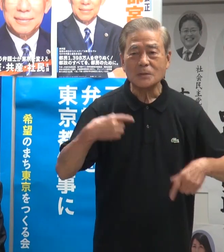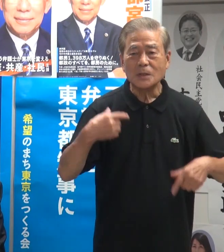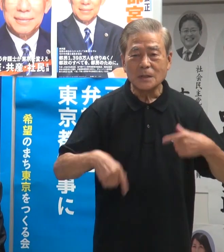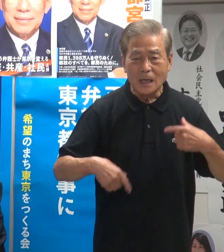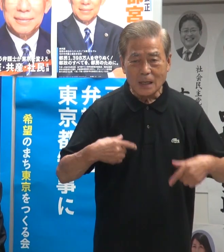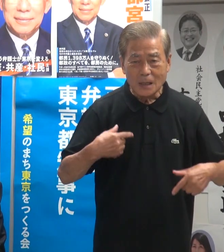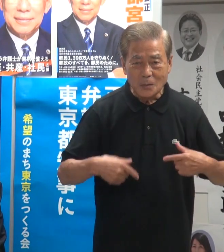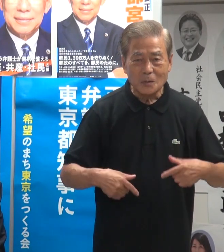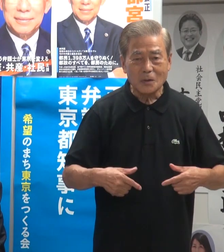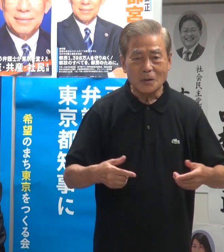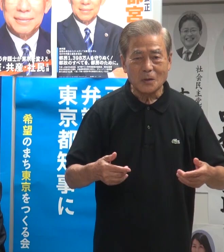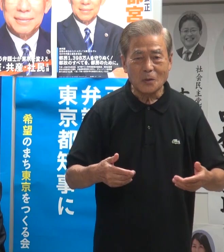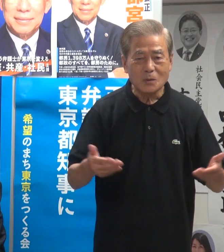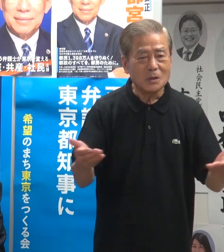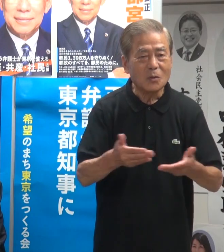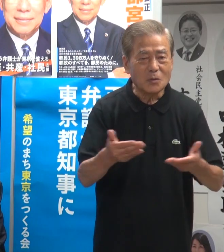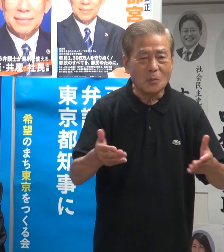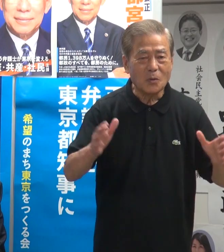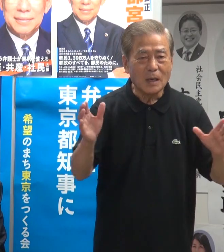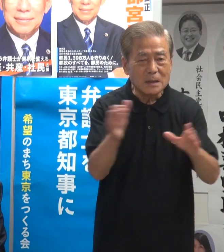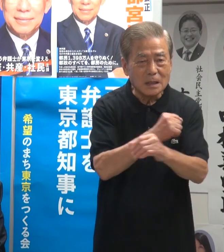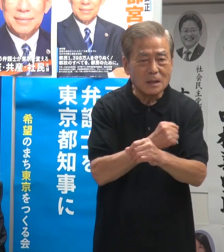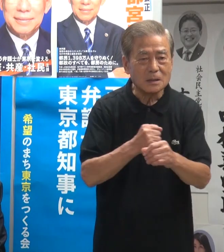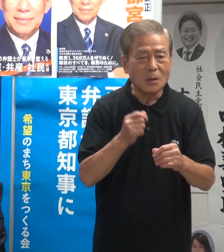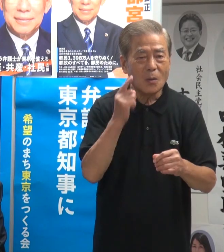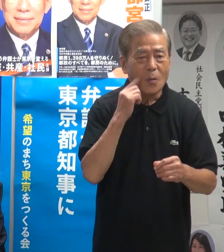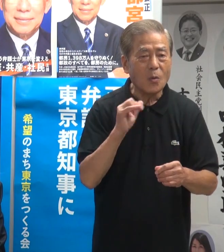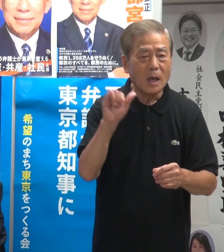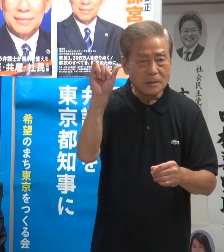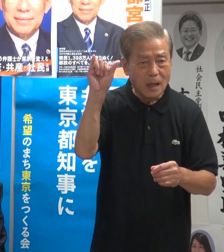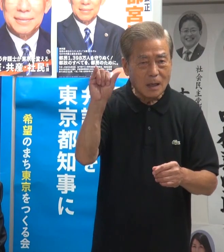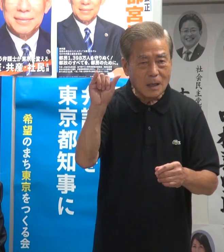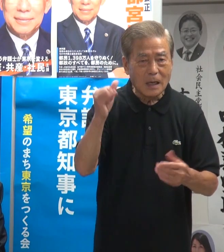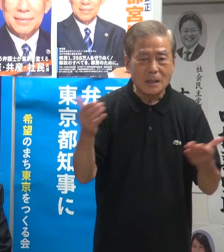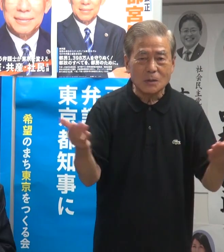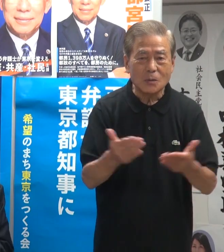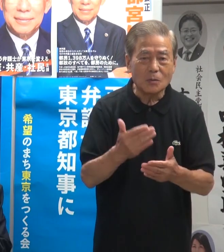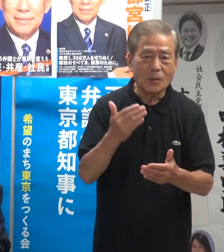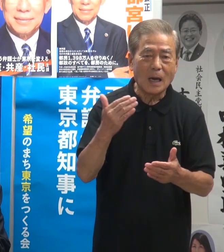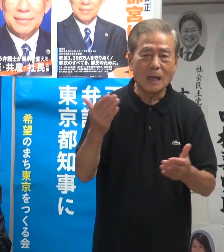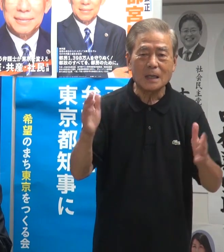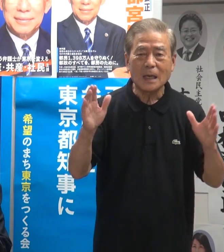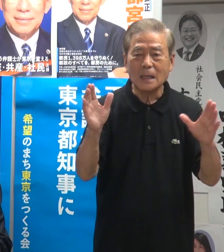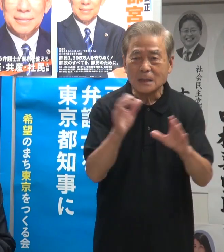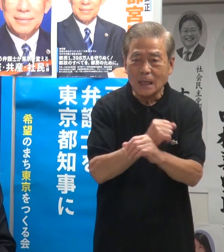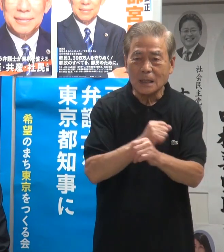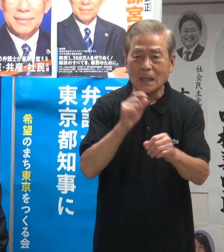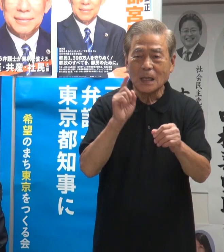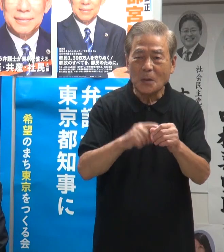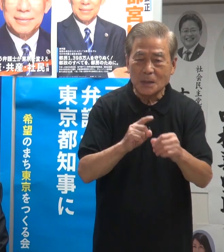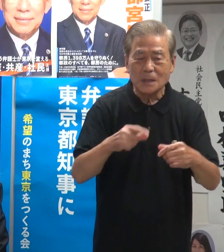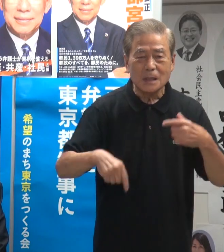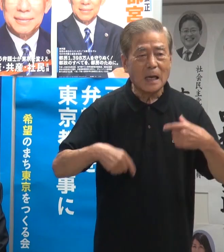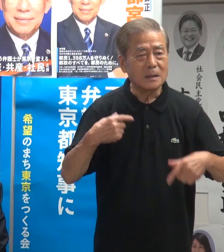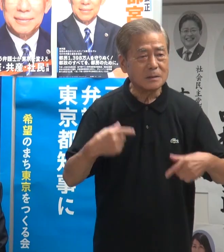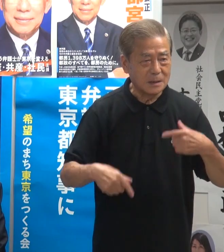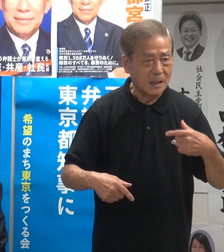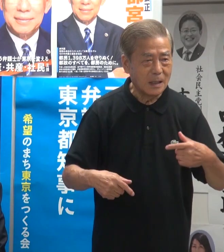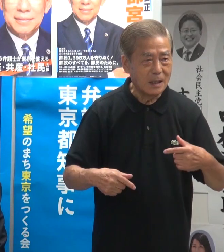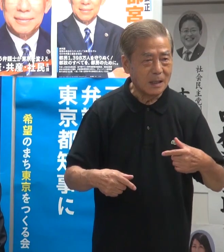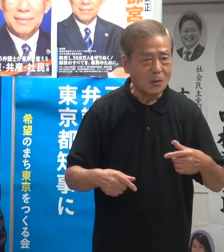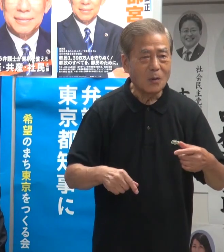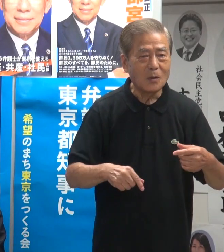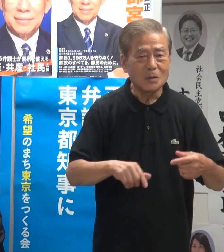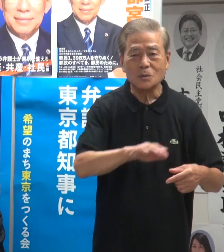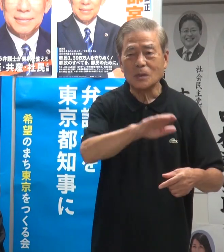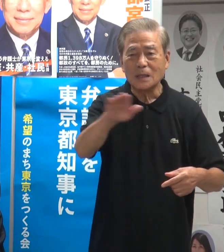御さんが収入が減ったためにね、ある学生団体がアンケートすると5人に1人が退学を考え